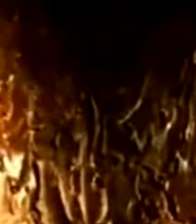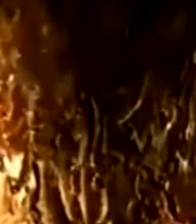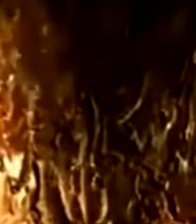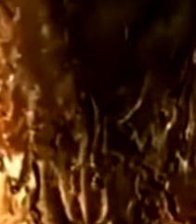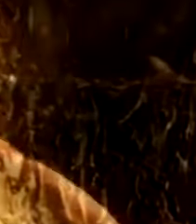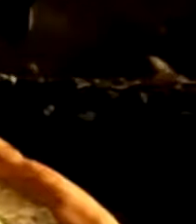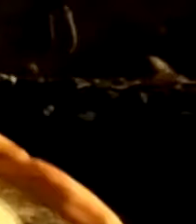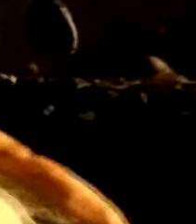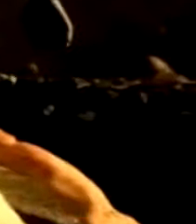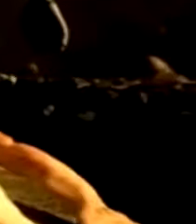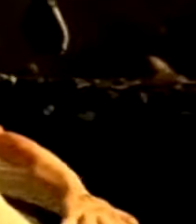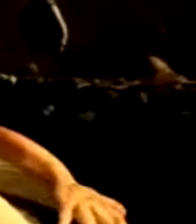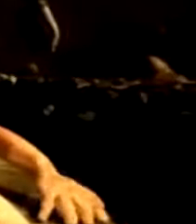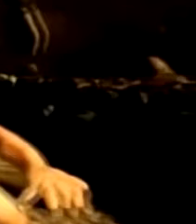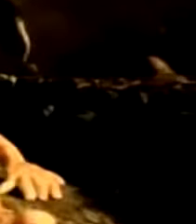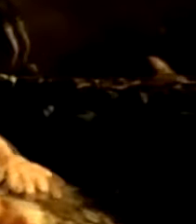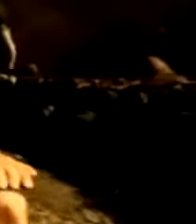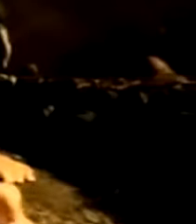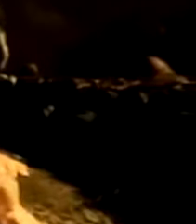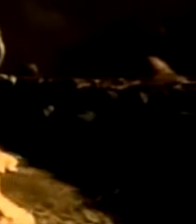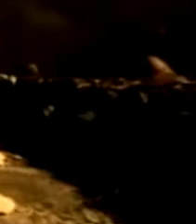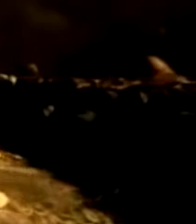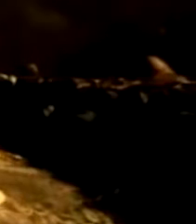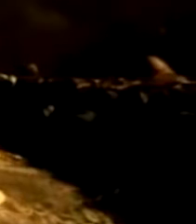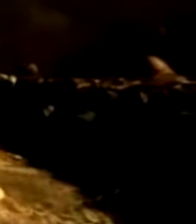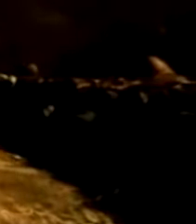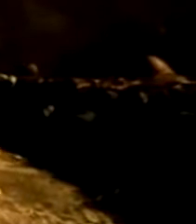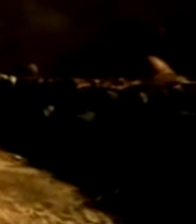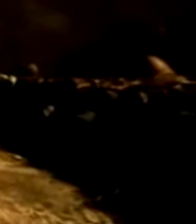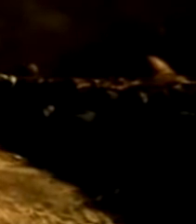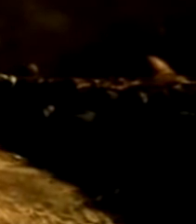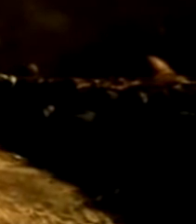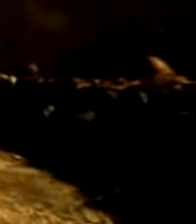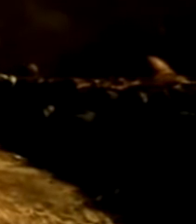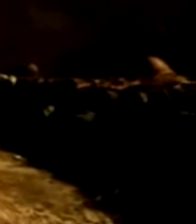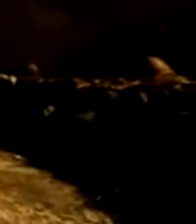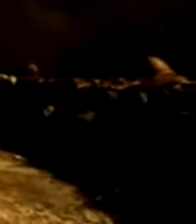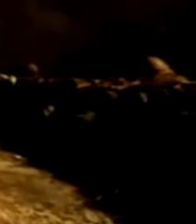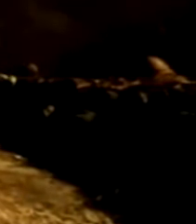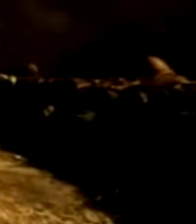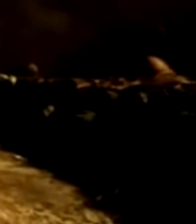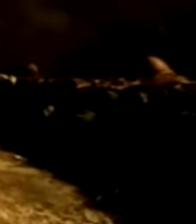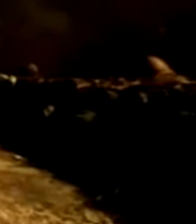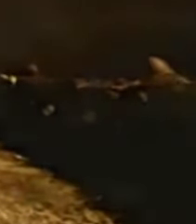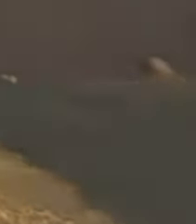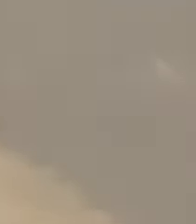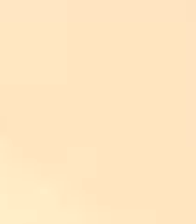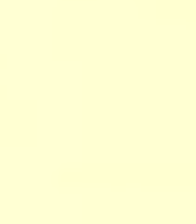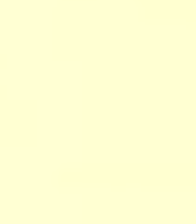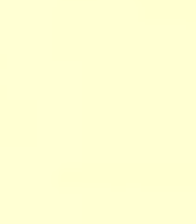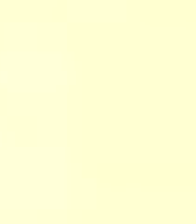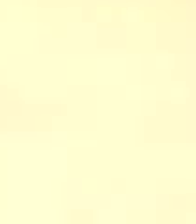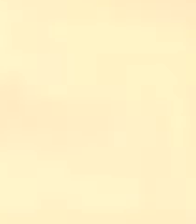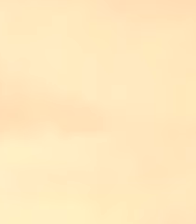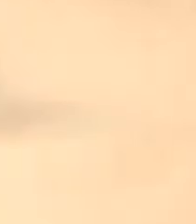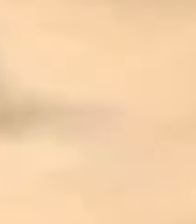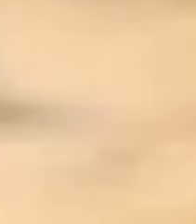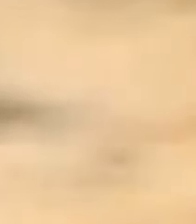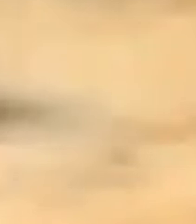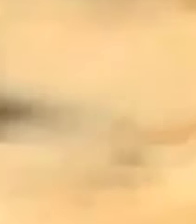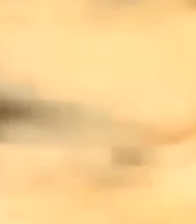Agora, imagine que um dos prisioneiros é libertado. Depois de algum